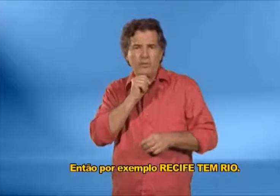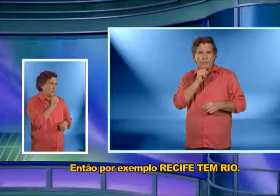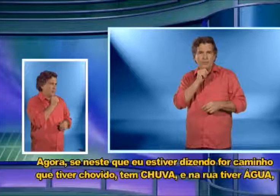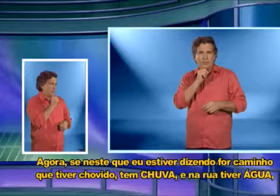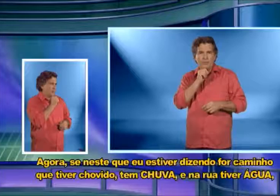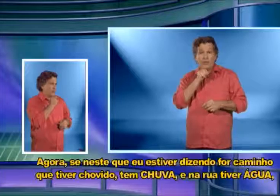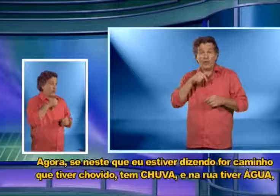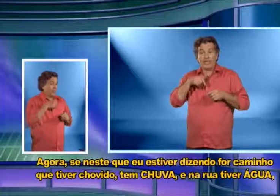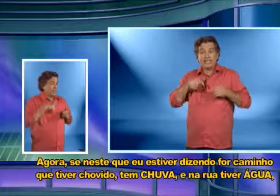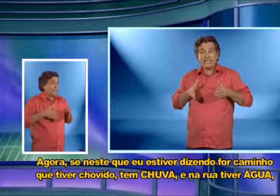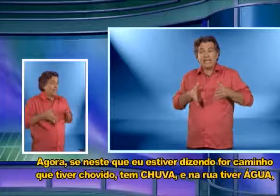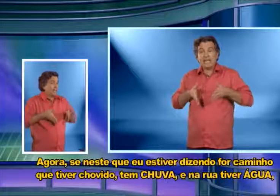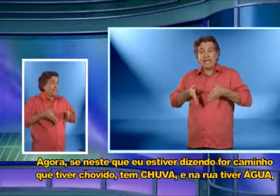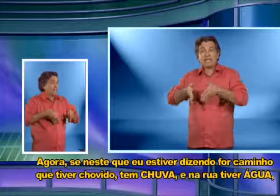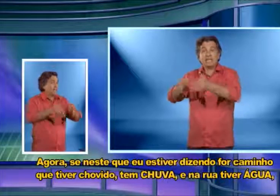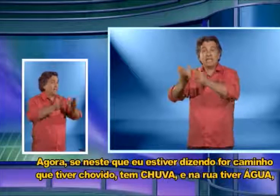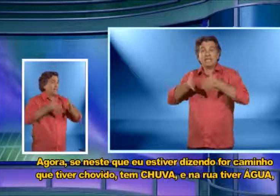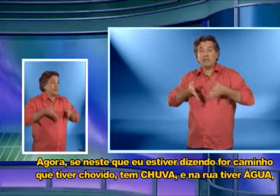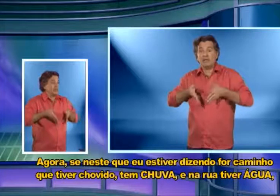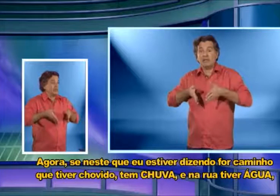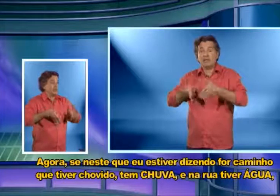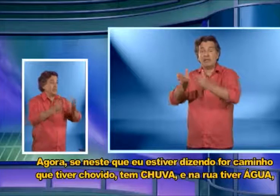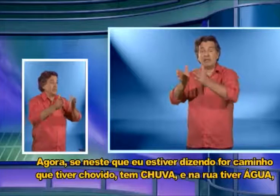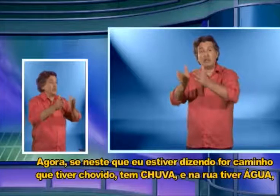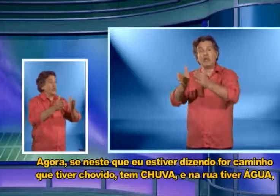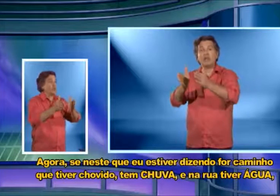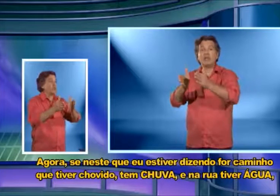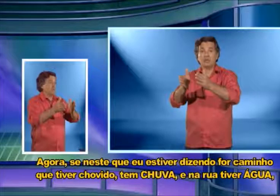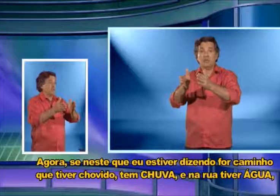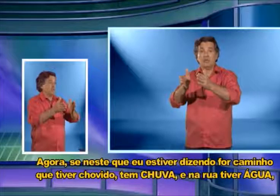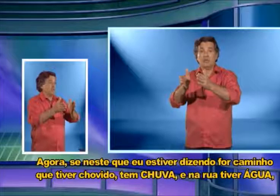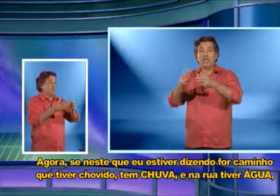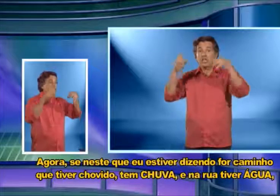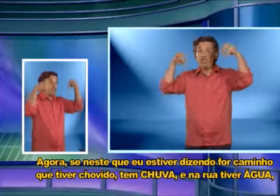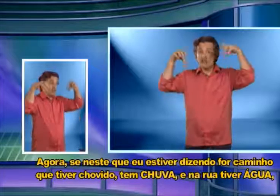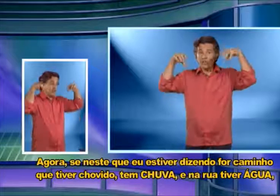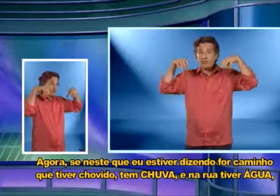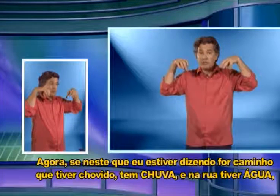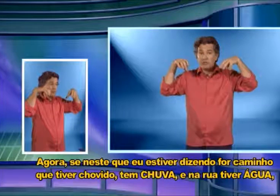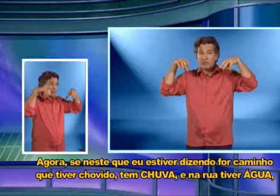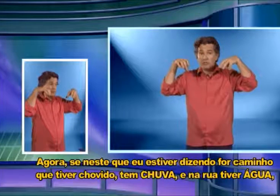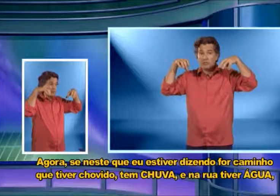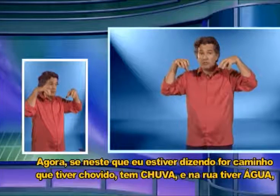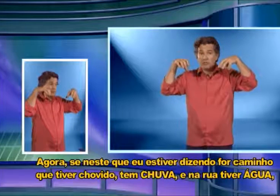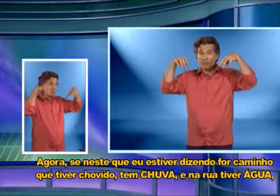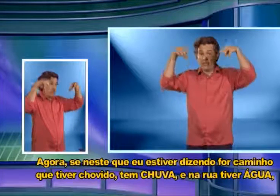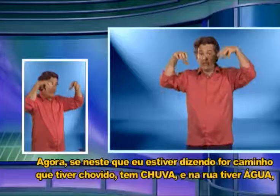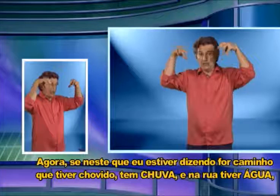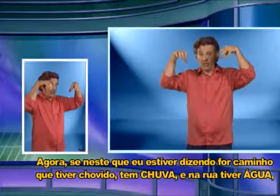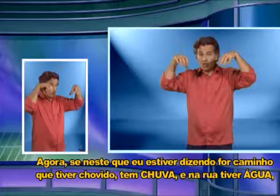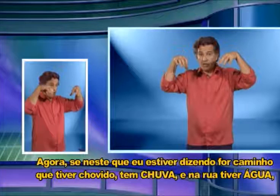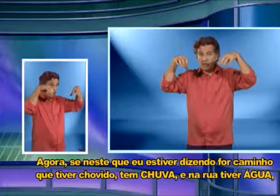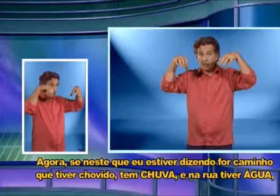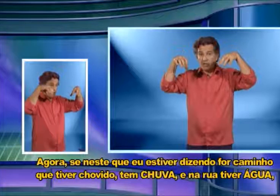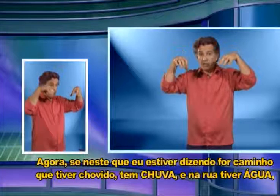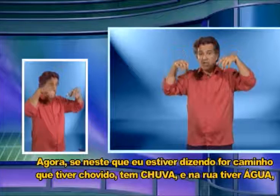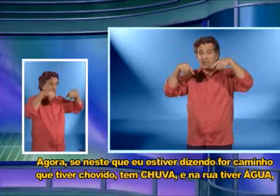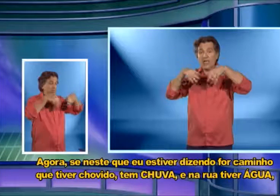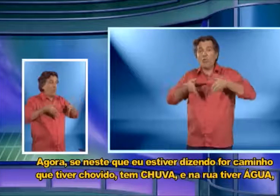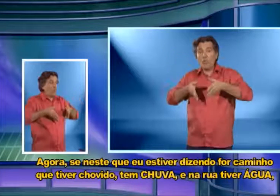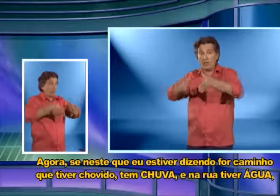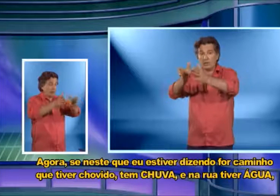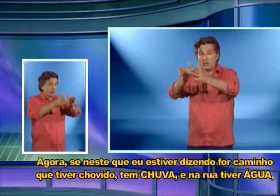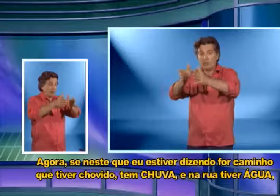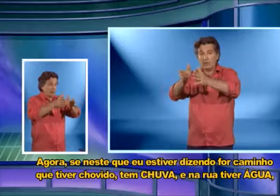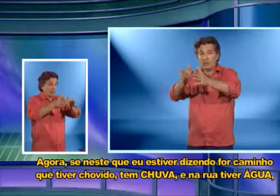rio. Agora, se nesse que eu estiver dizendo for o caminho, e que tiver chovido, tiver chuva, e